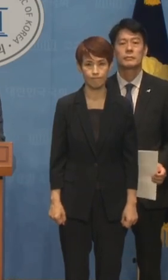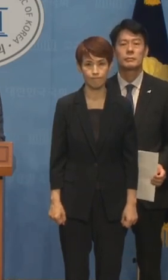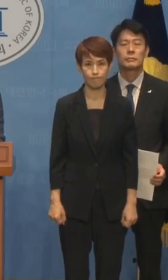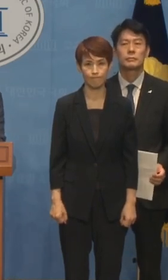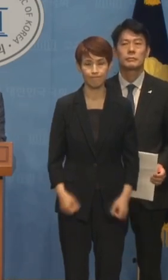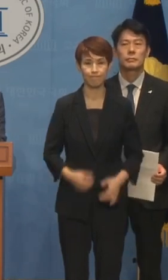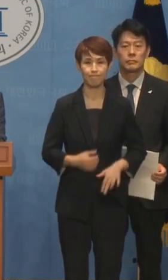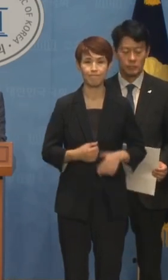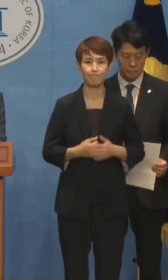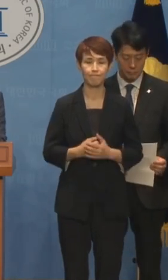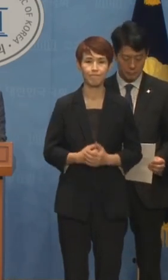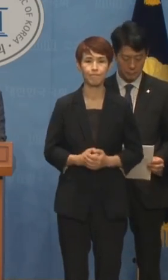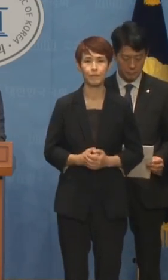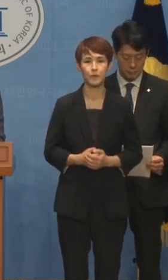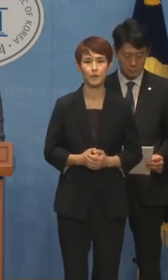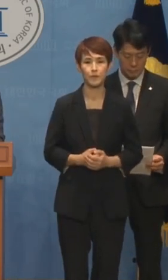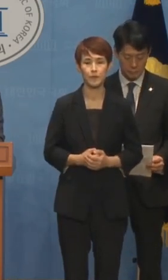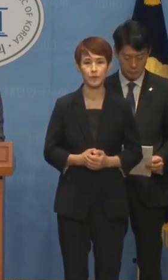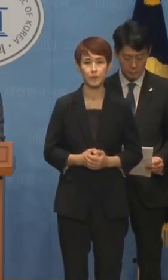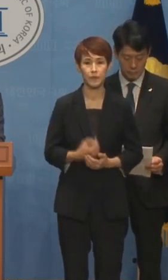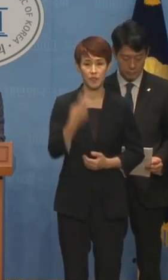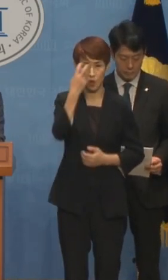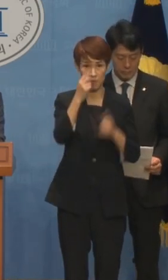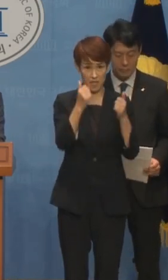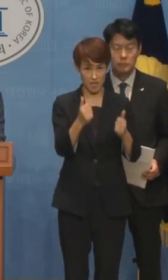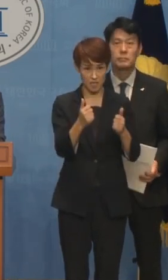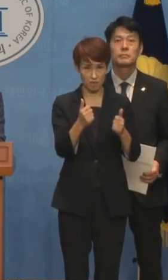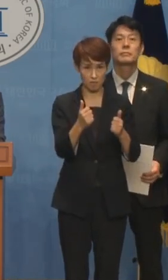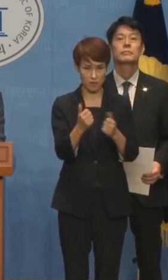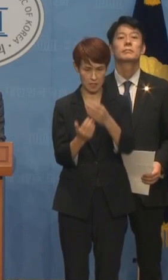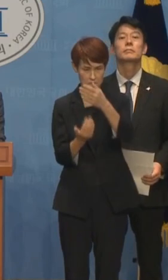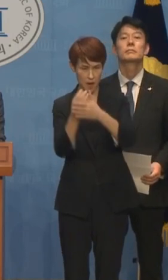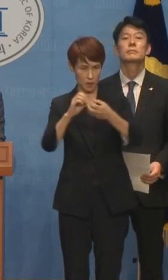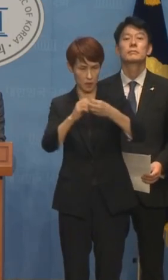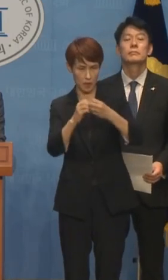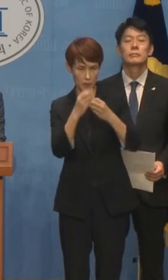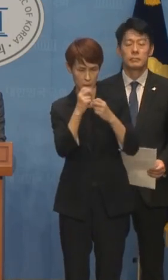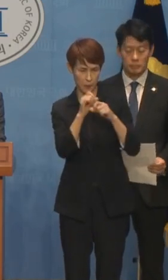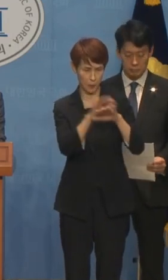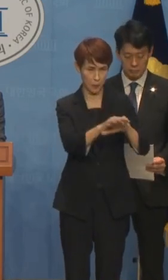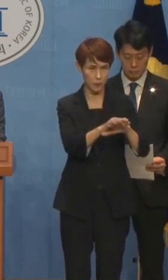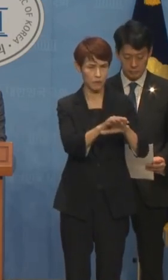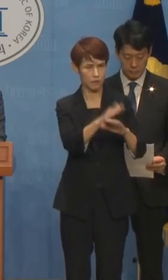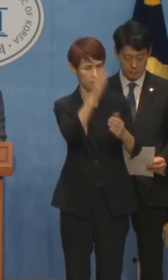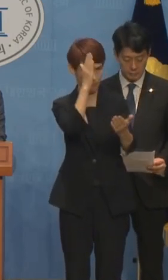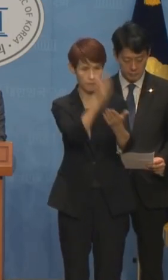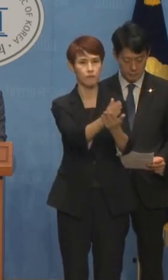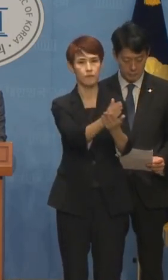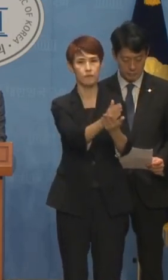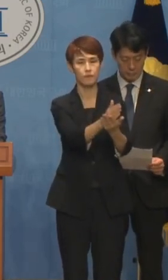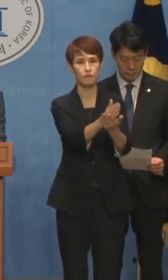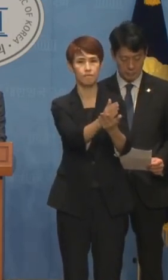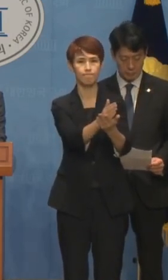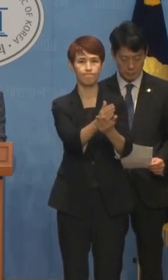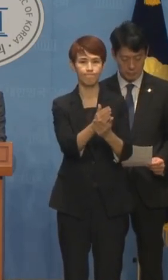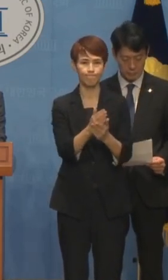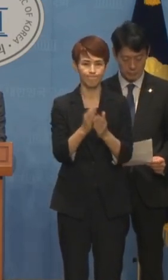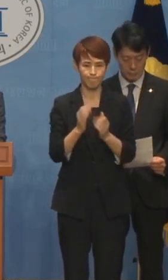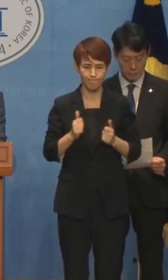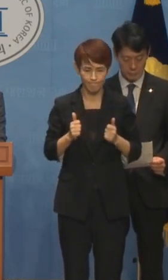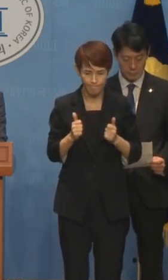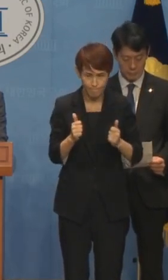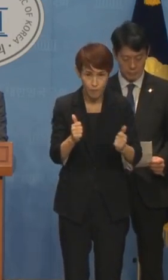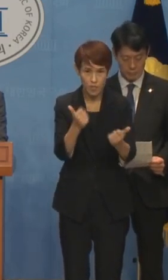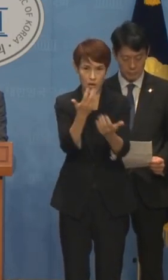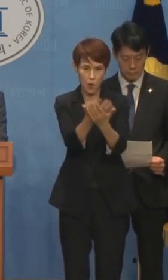기자회견문을 낭독하겠습니다. 검찰은 사건 조작 은폐 의혹 시도를 멈추고 성실한 자료